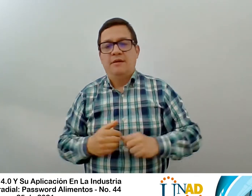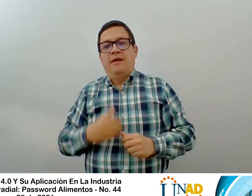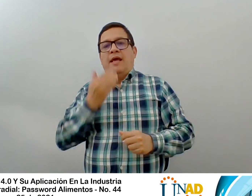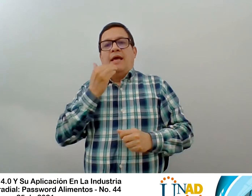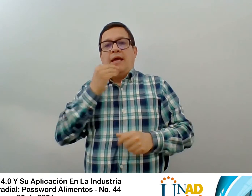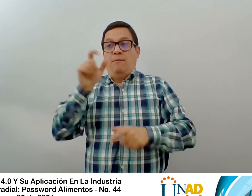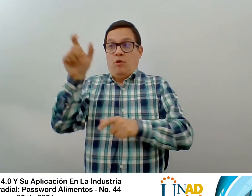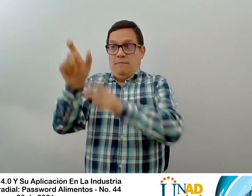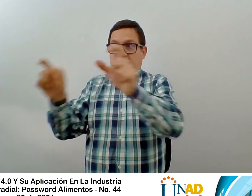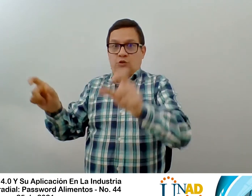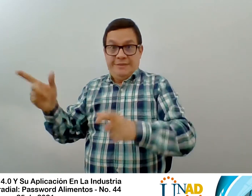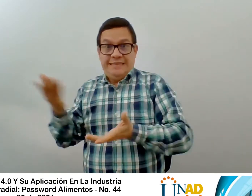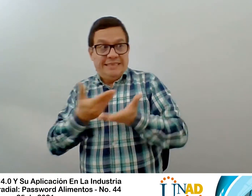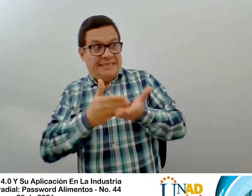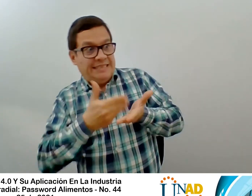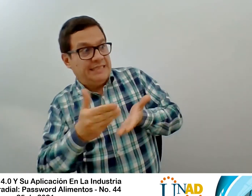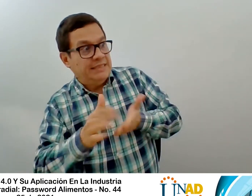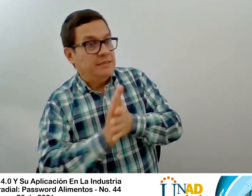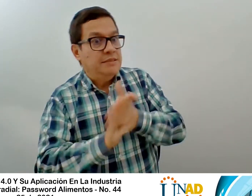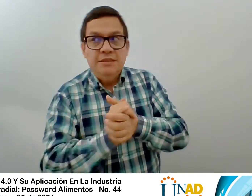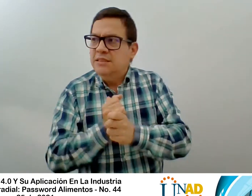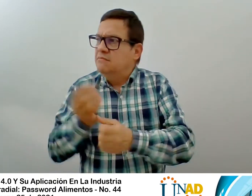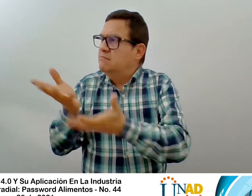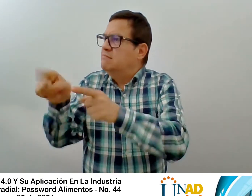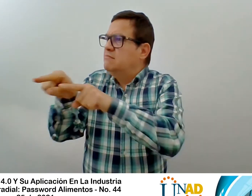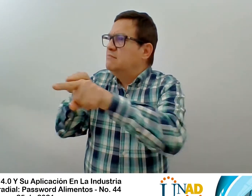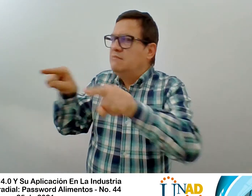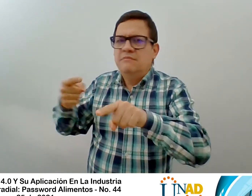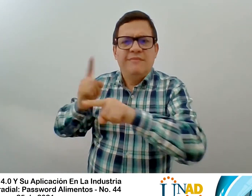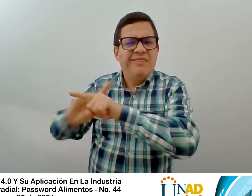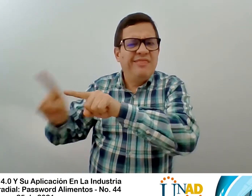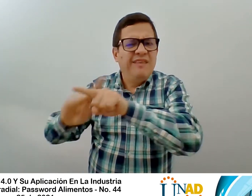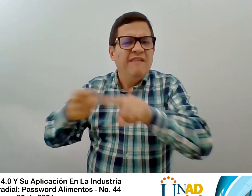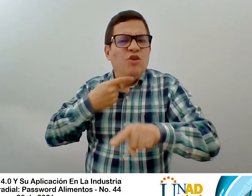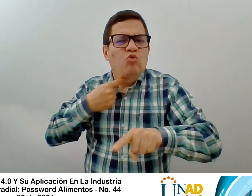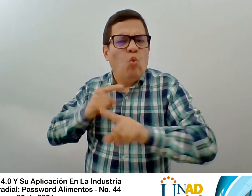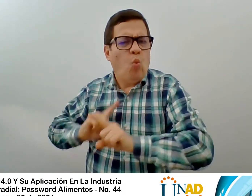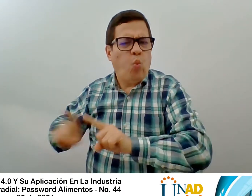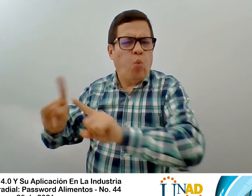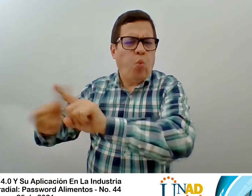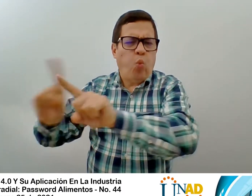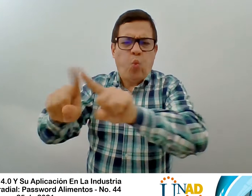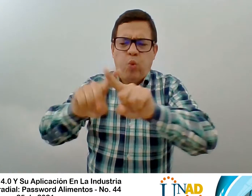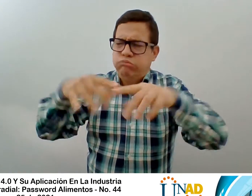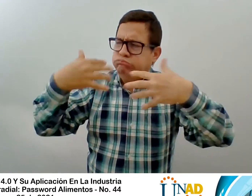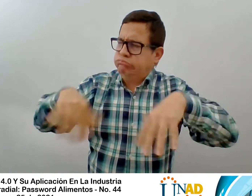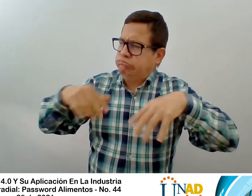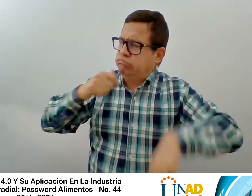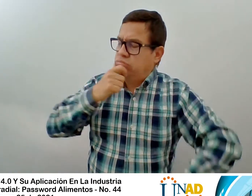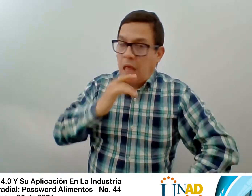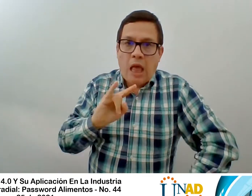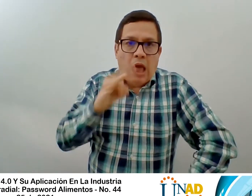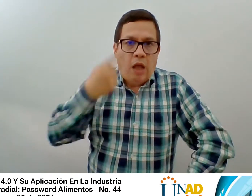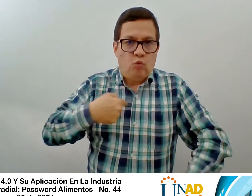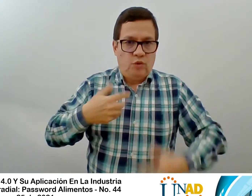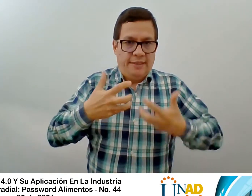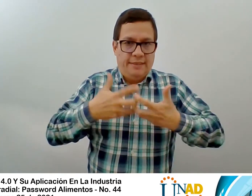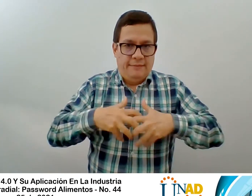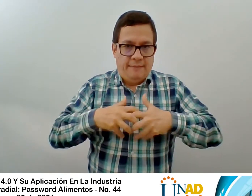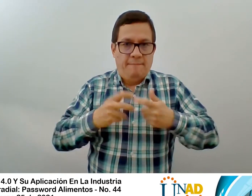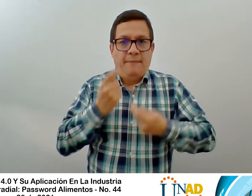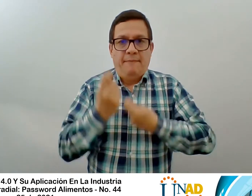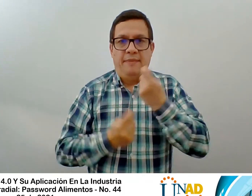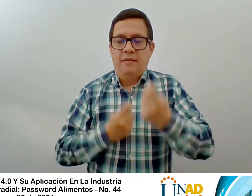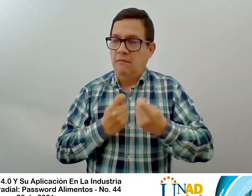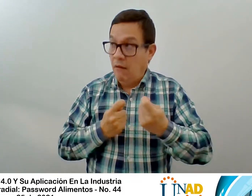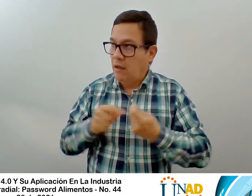información. Me refiero a que las tendencias del consumidor son supremamente variables. Entonces, si hay una empresa de alimentos o una